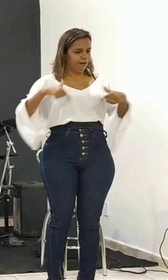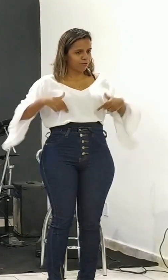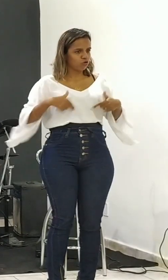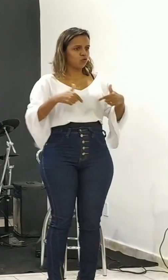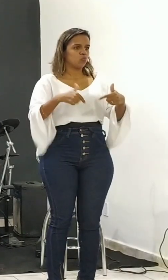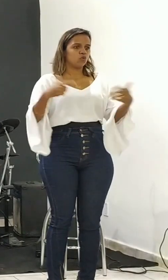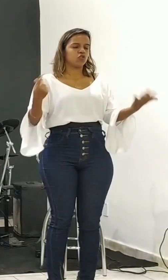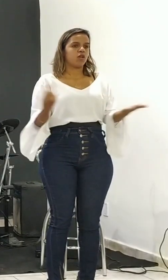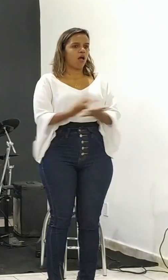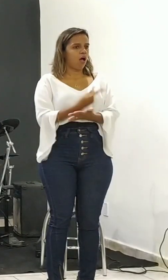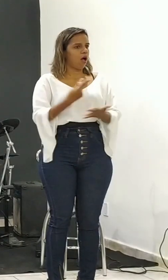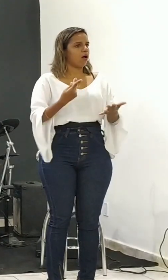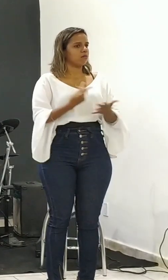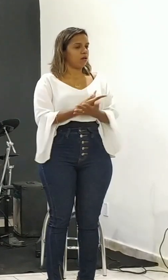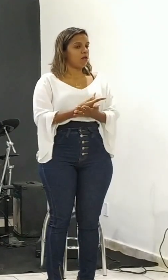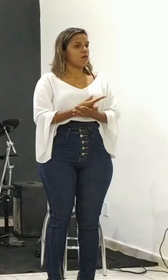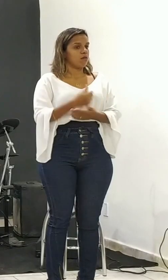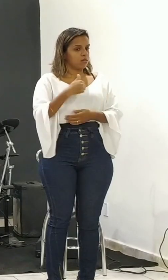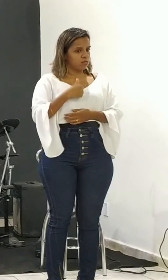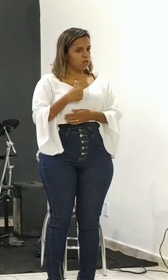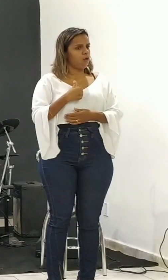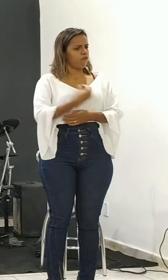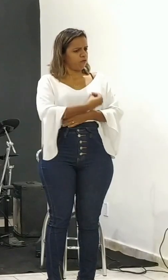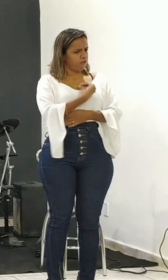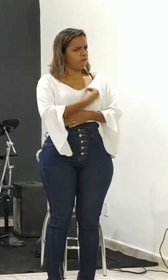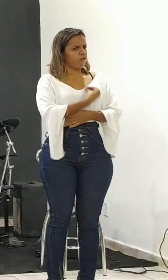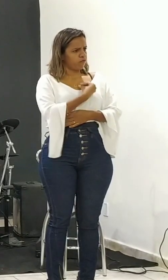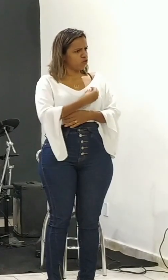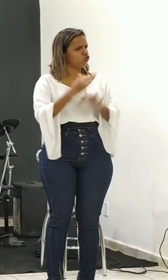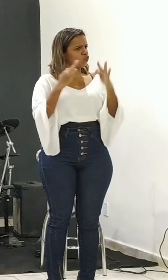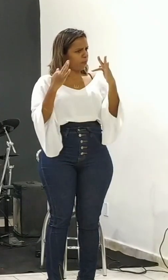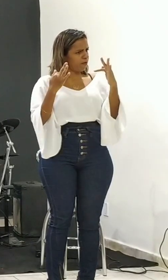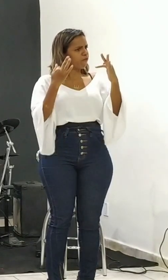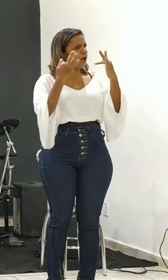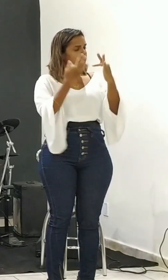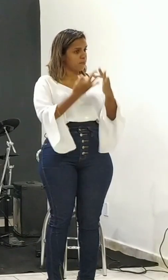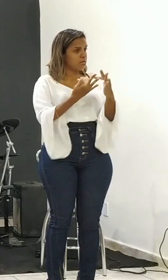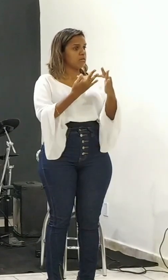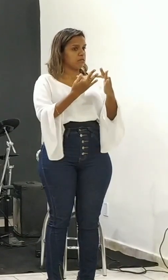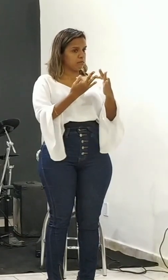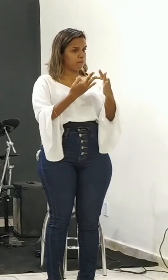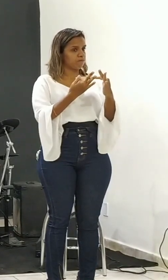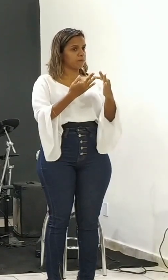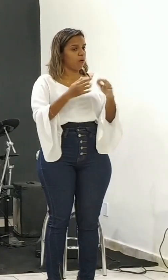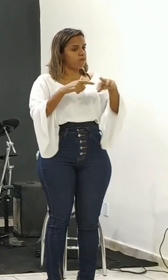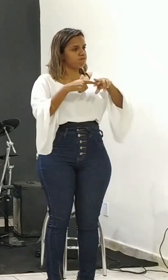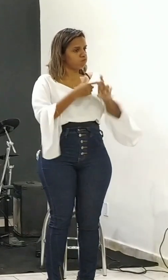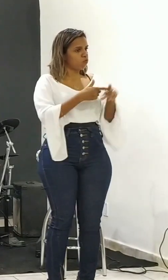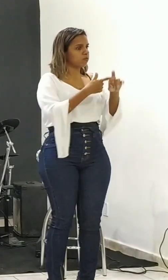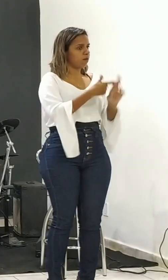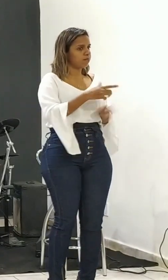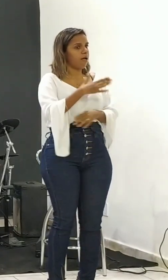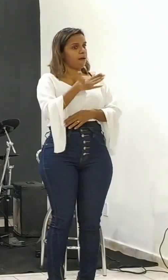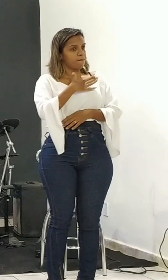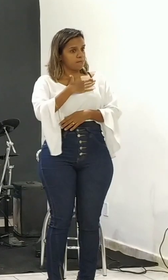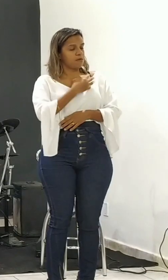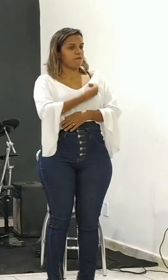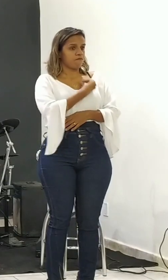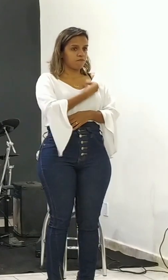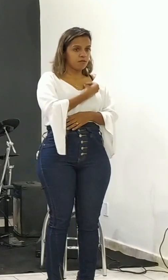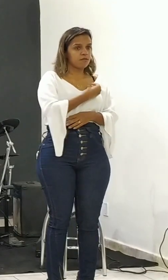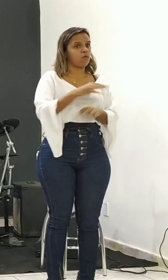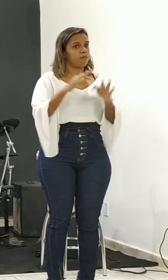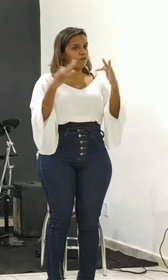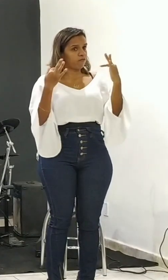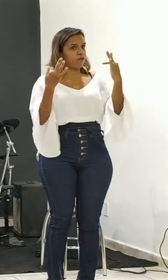e eu fiquei numa posição em que eu pude conviver com a minha família, em que eu pude me consertar com a minha família, me acertar com